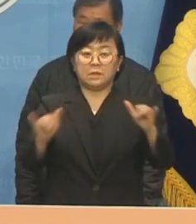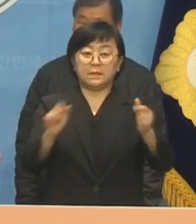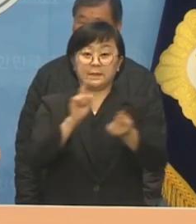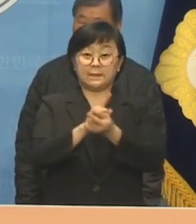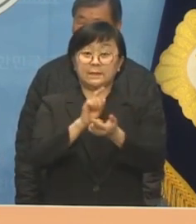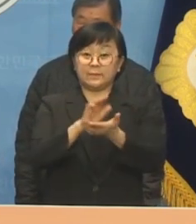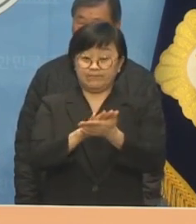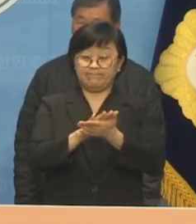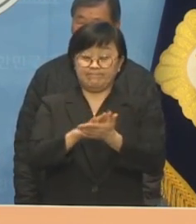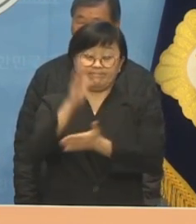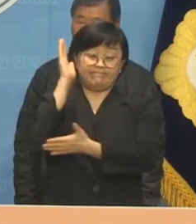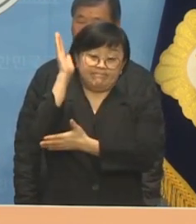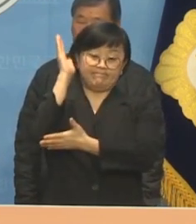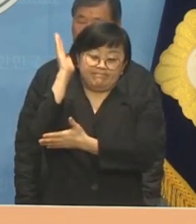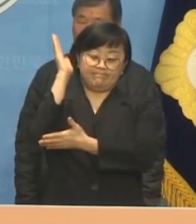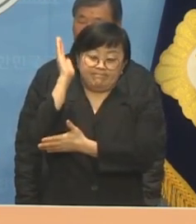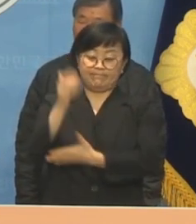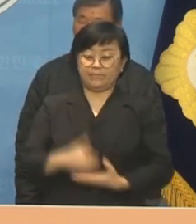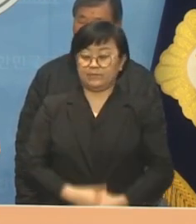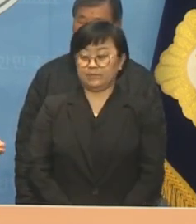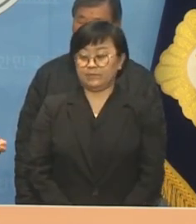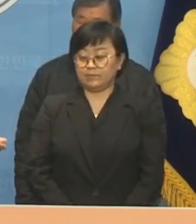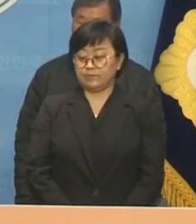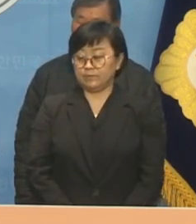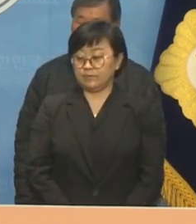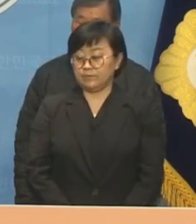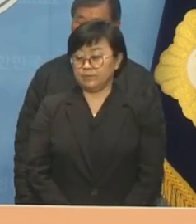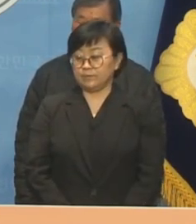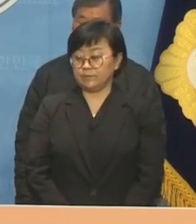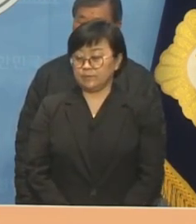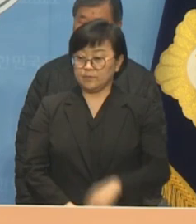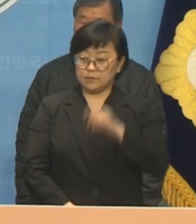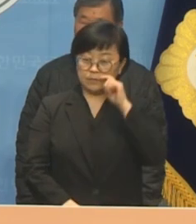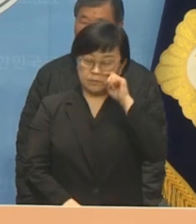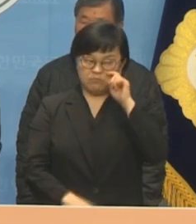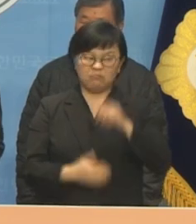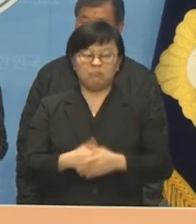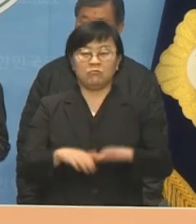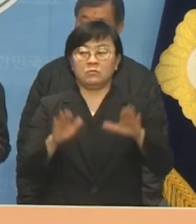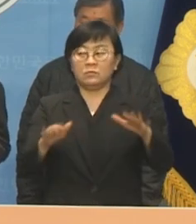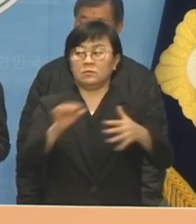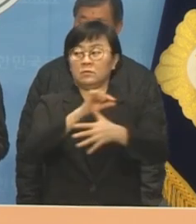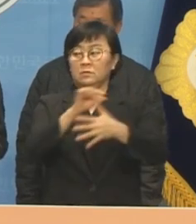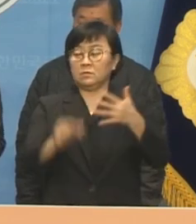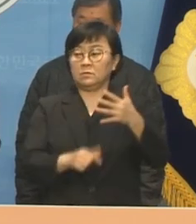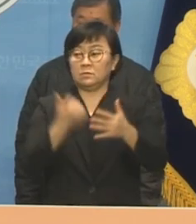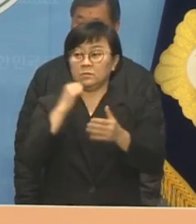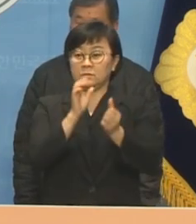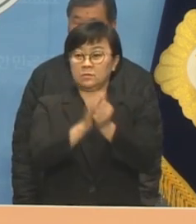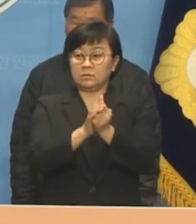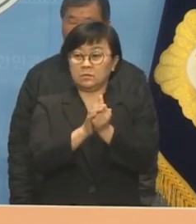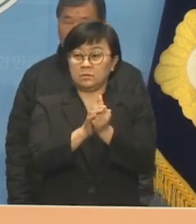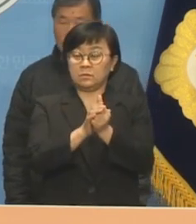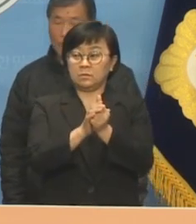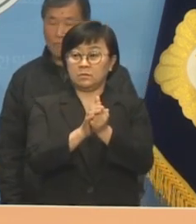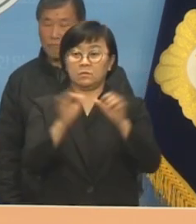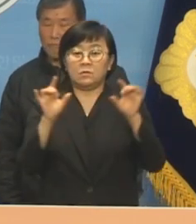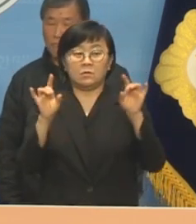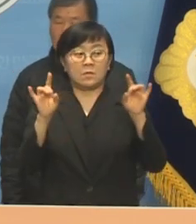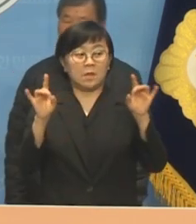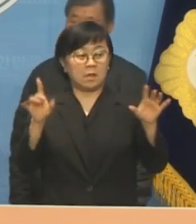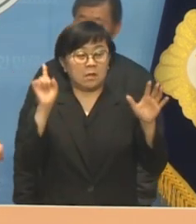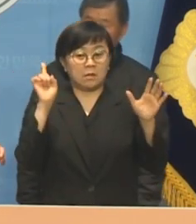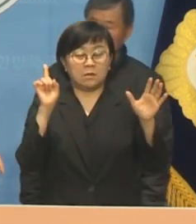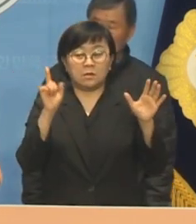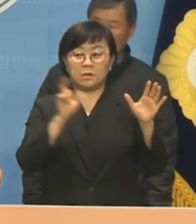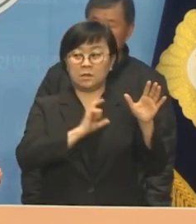오셔서 해주시도록 그렇게 하겠습니다. 오늘 순서의 진행은 각자 제가